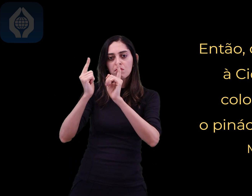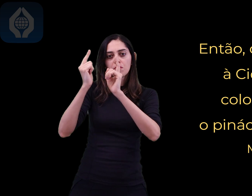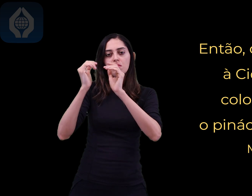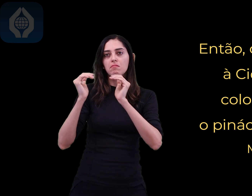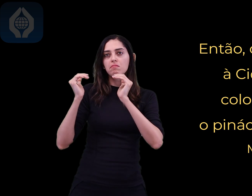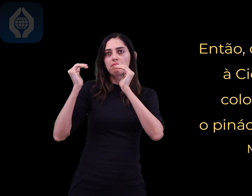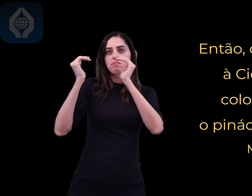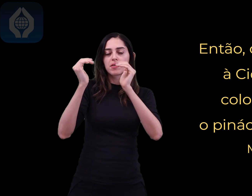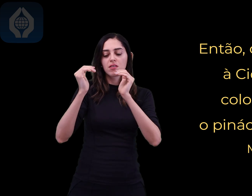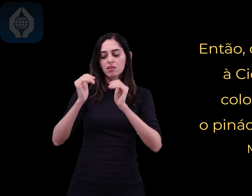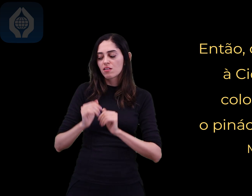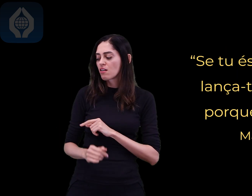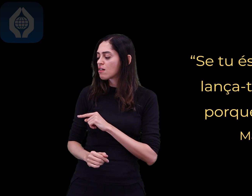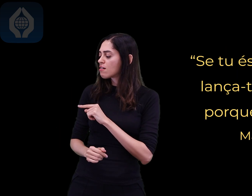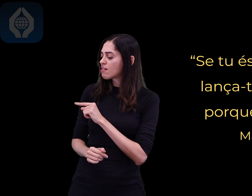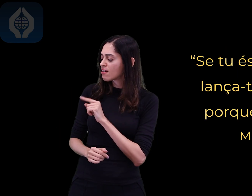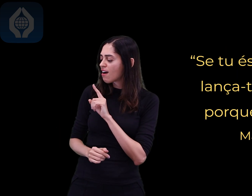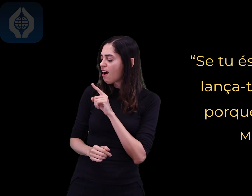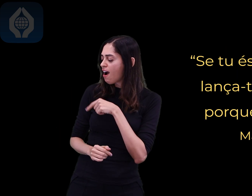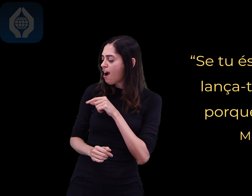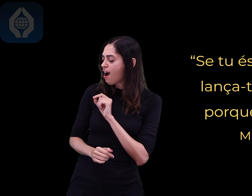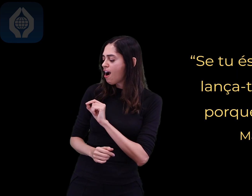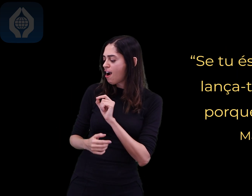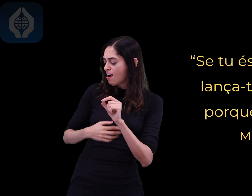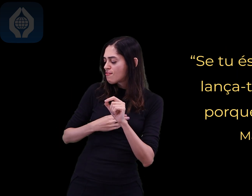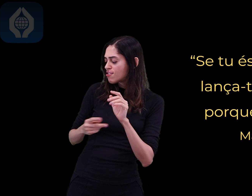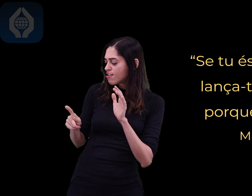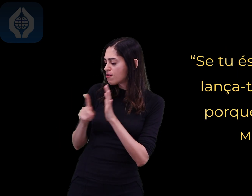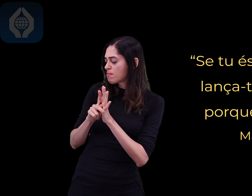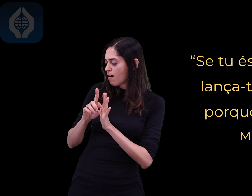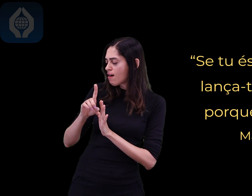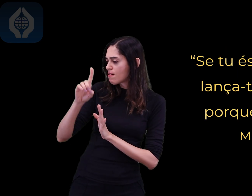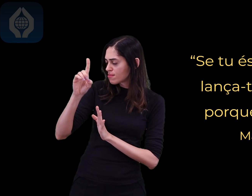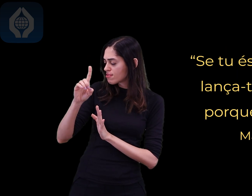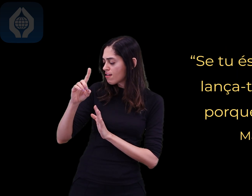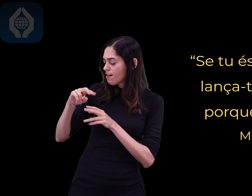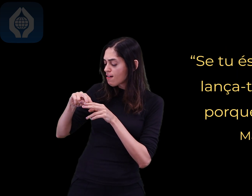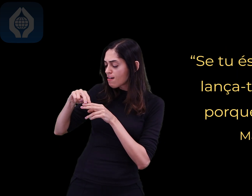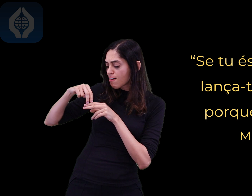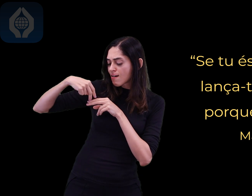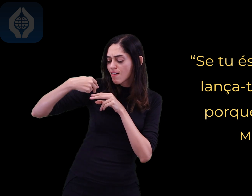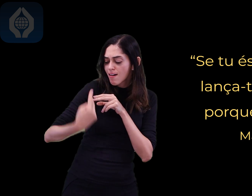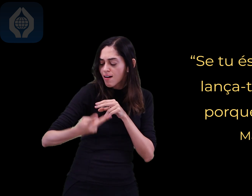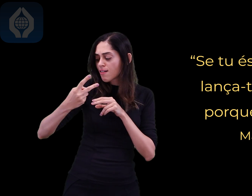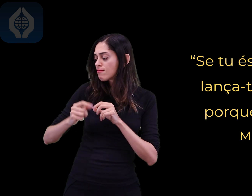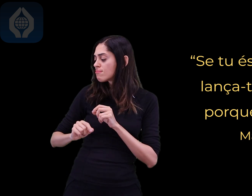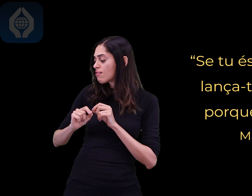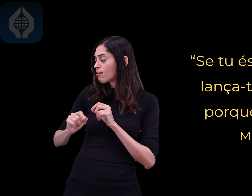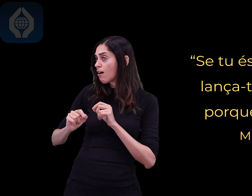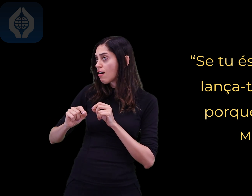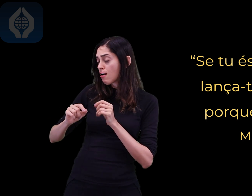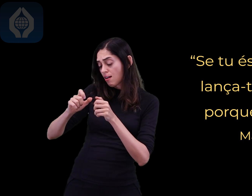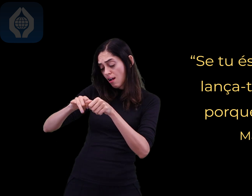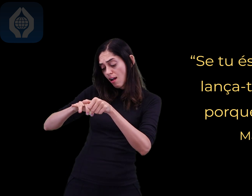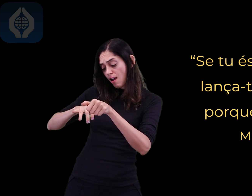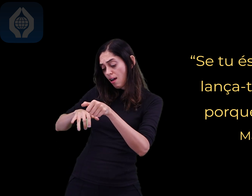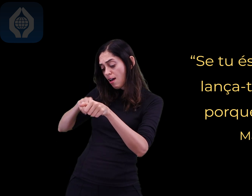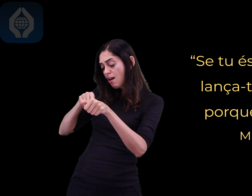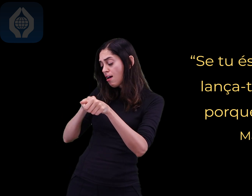disse-lhe: se tu és o filho de Deus, lança-te de aqui abaixo, porque está escrito que